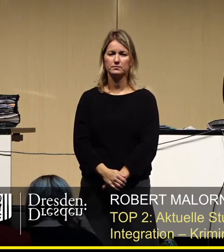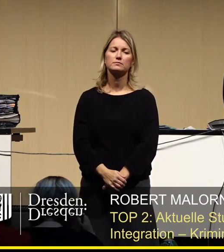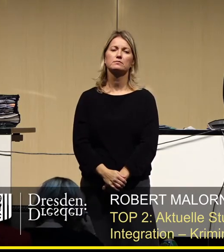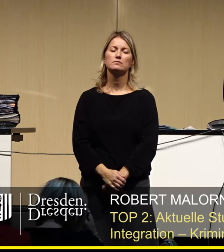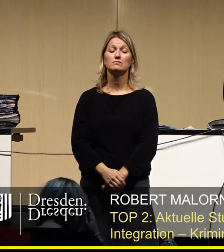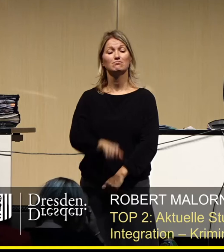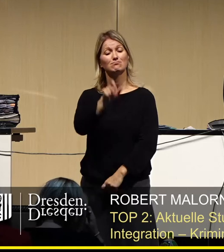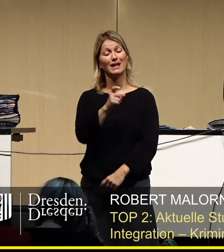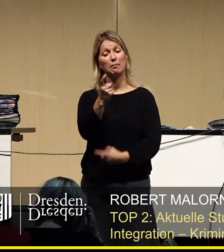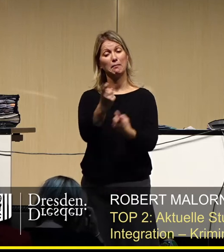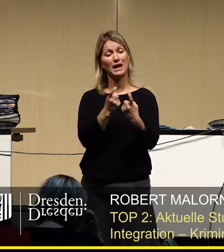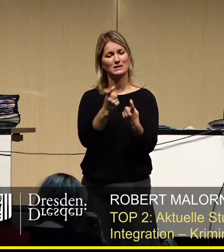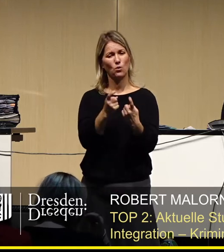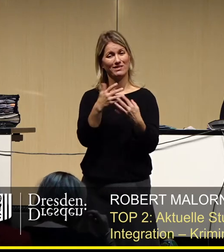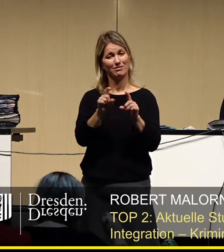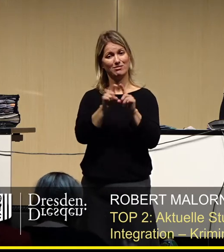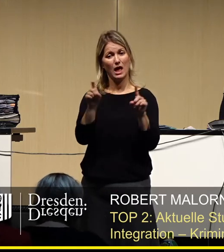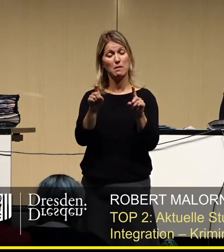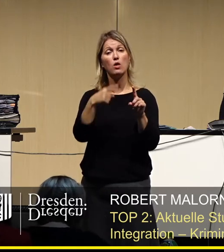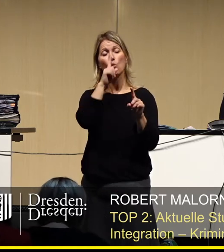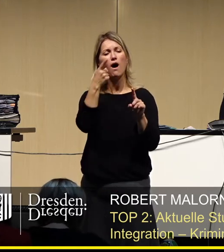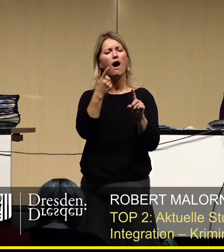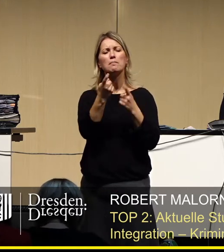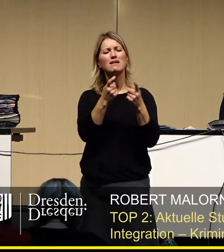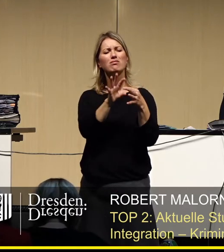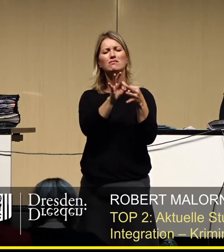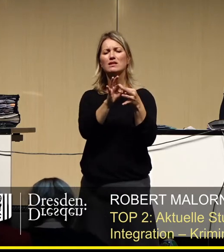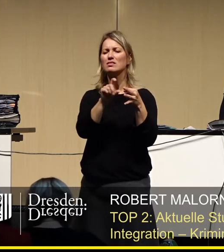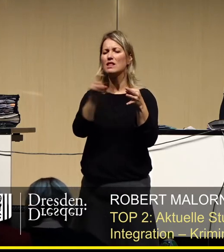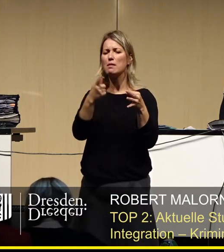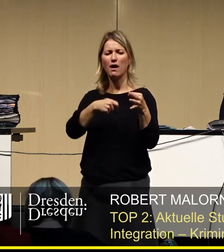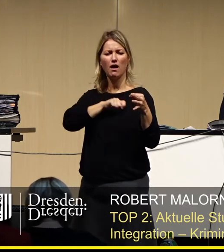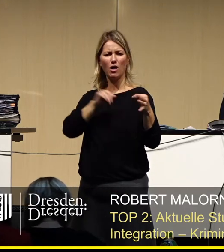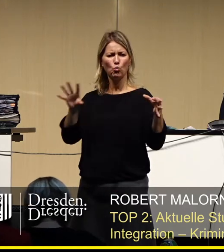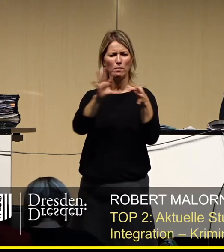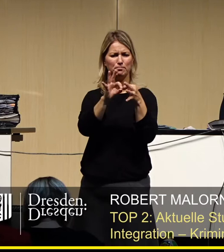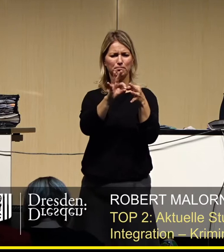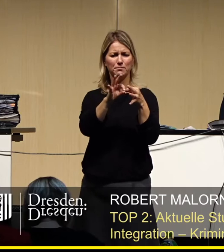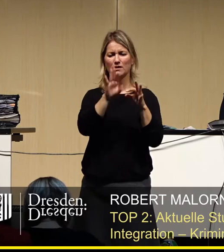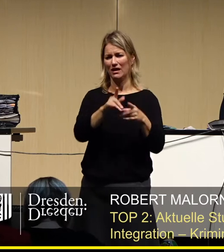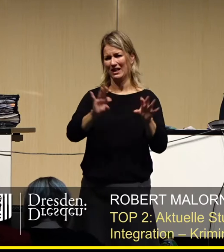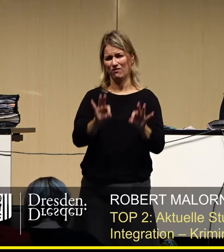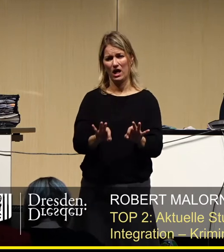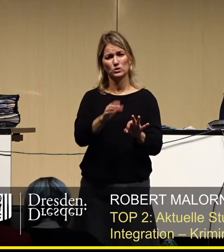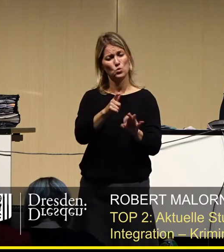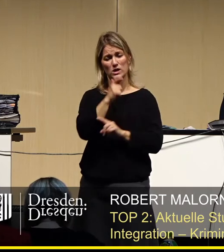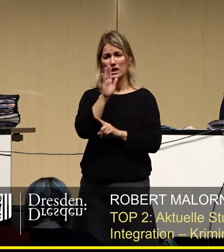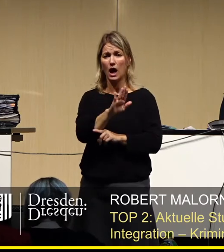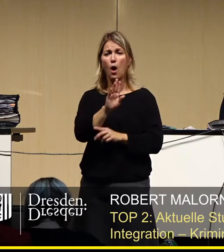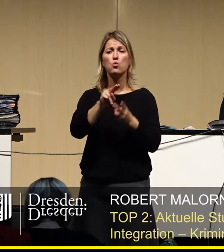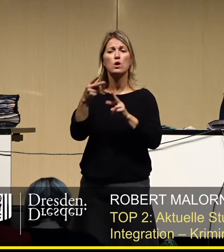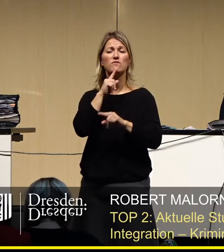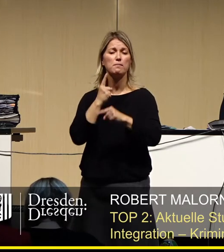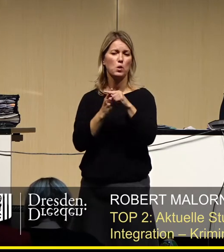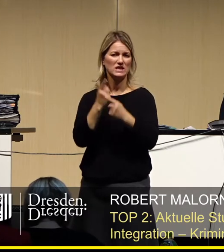Migranten und das Thema Migration einseitig und nur mit Kriminalität zu koppeln, ist falsch und auch gefährlich, denn wir haben auch sehr viele positive Zahlen. Wir haben zum Beispiel